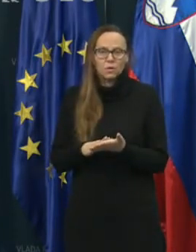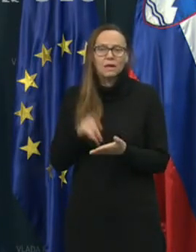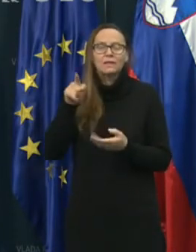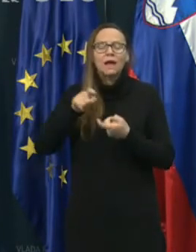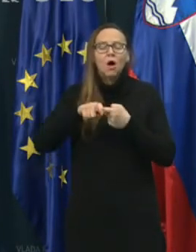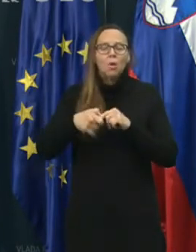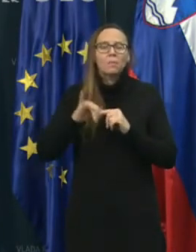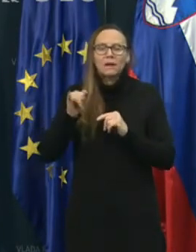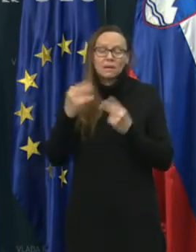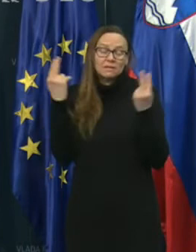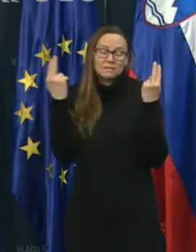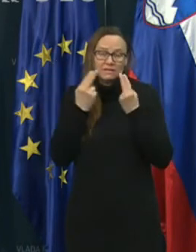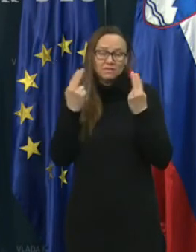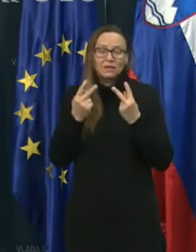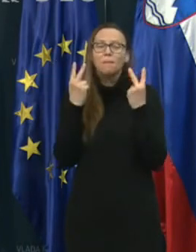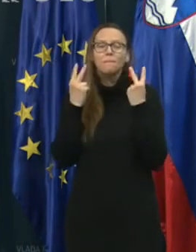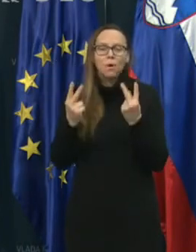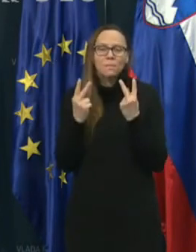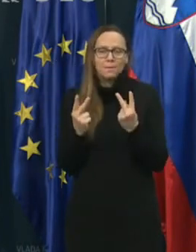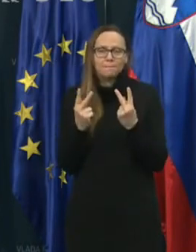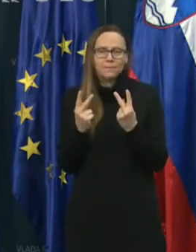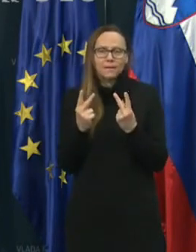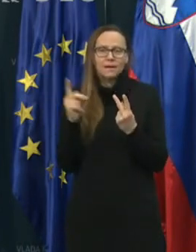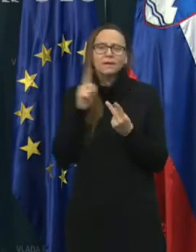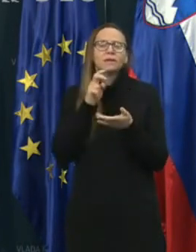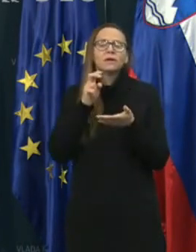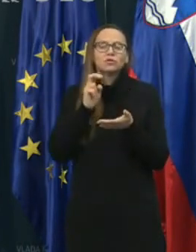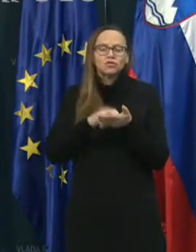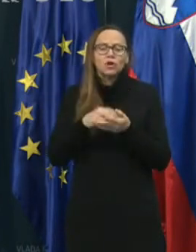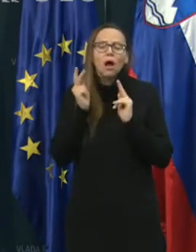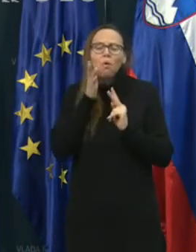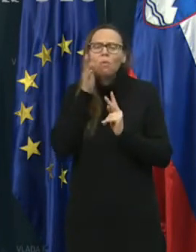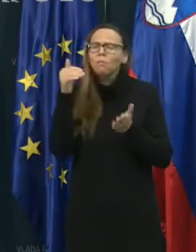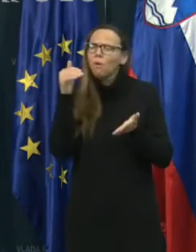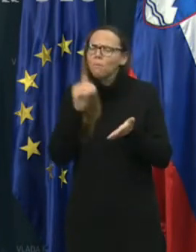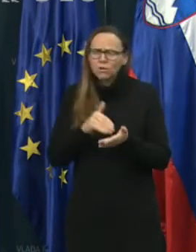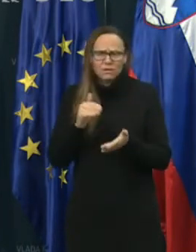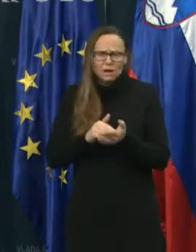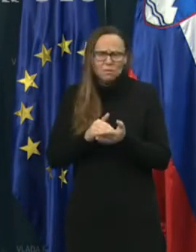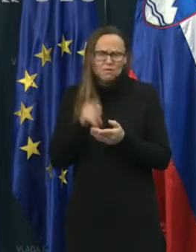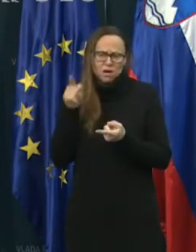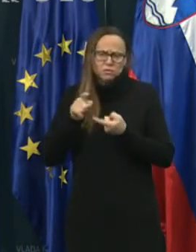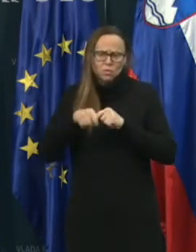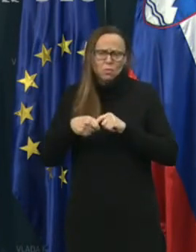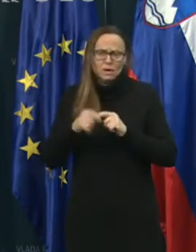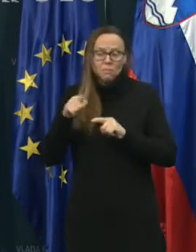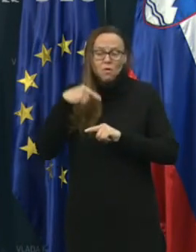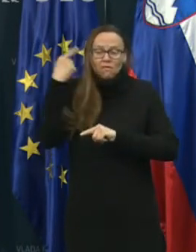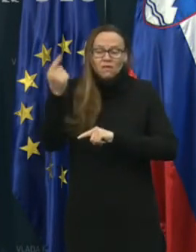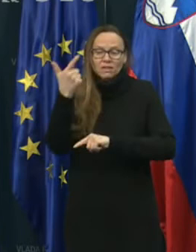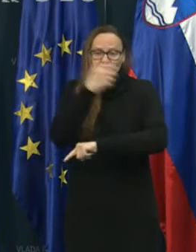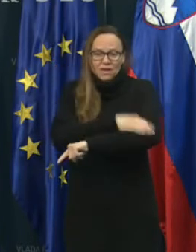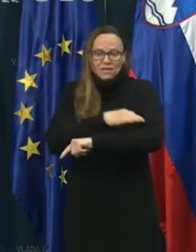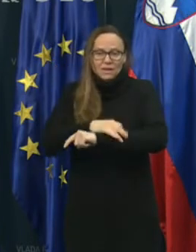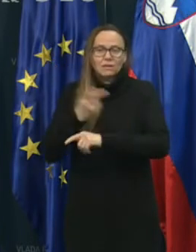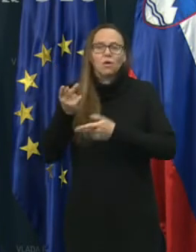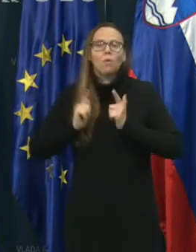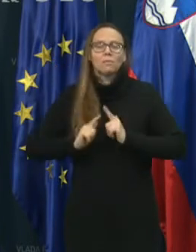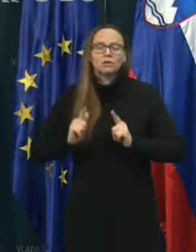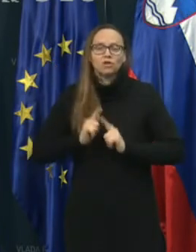Ta oprema je vsekakor pomembna in še kako jo bomo potrebovali v naslednjih 2 tednih, ko